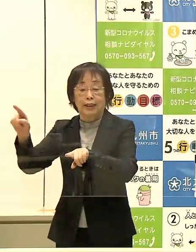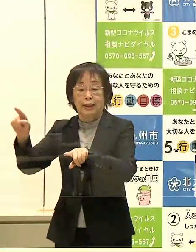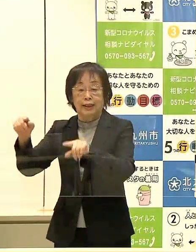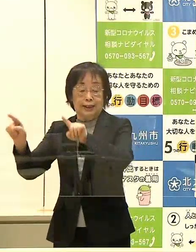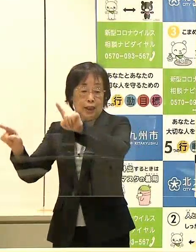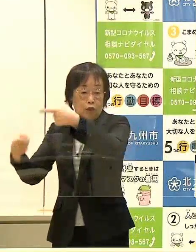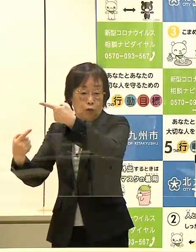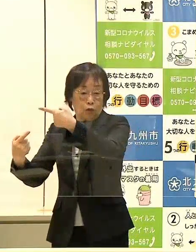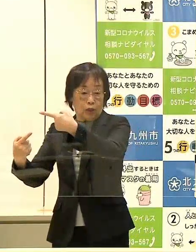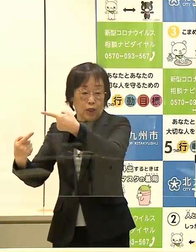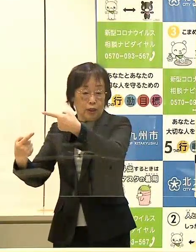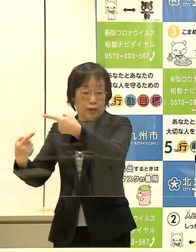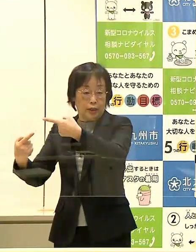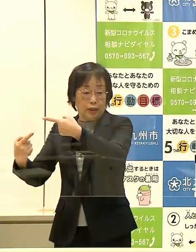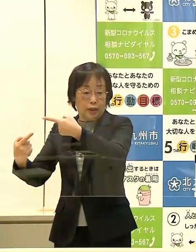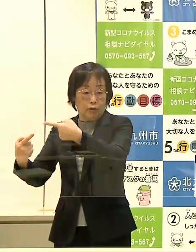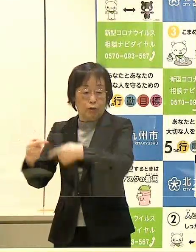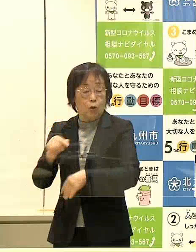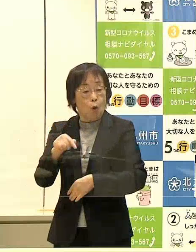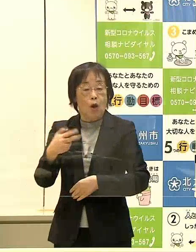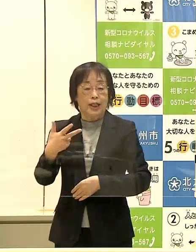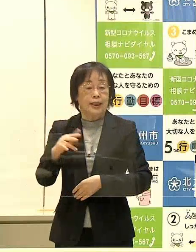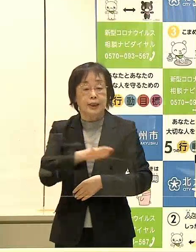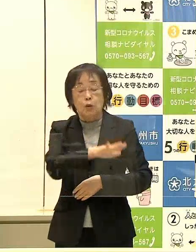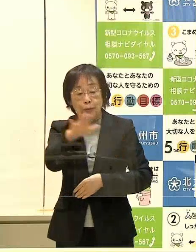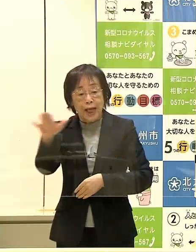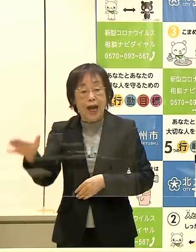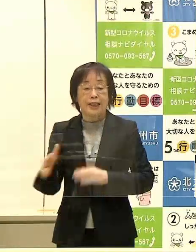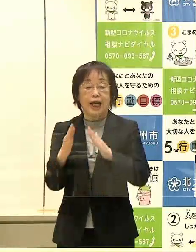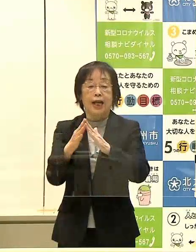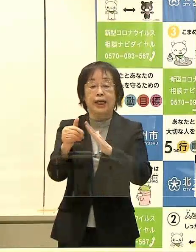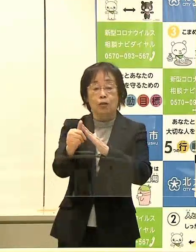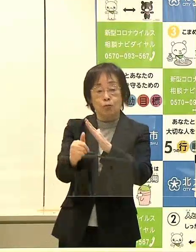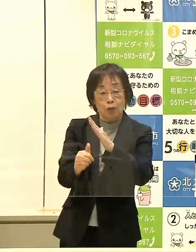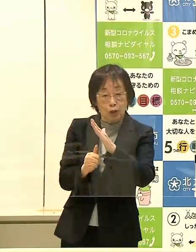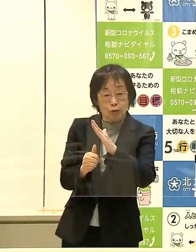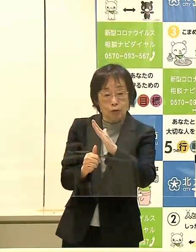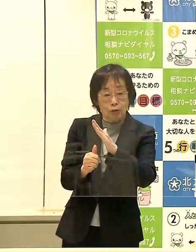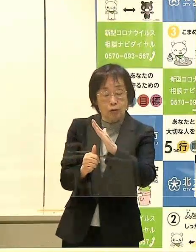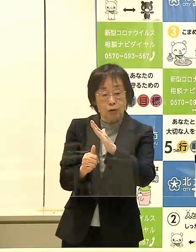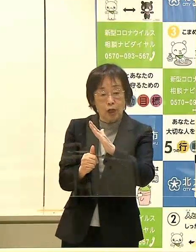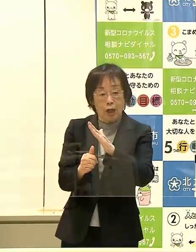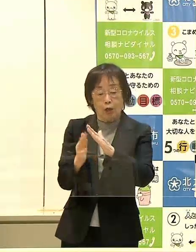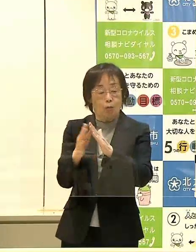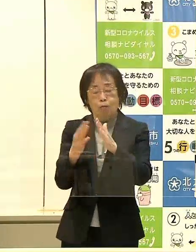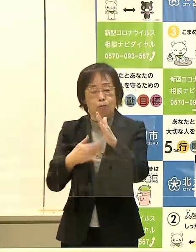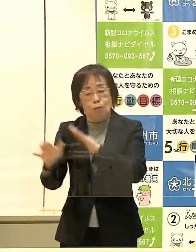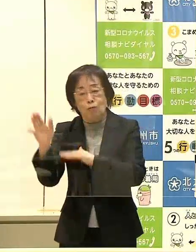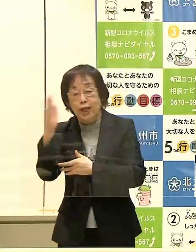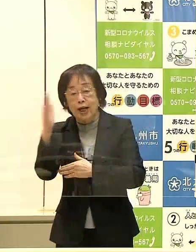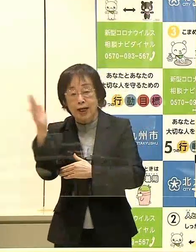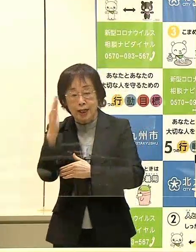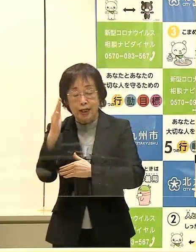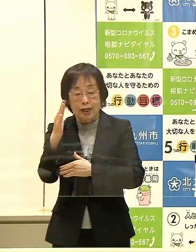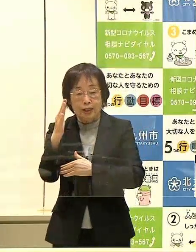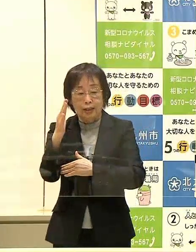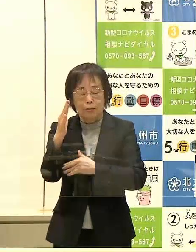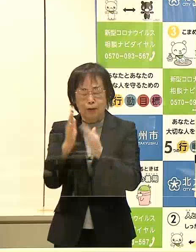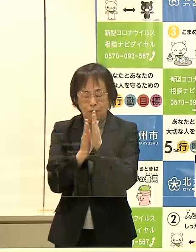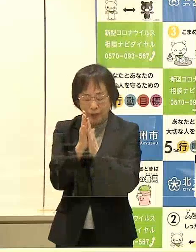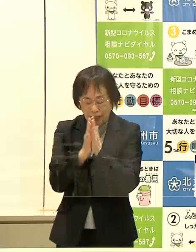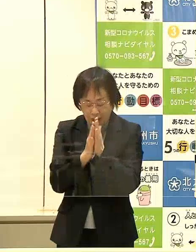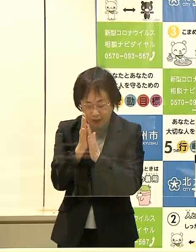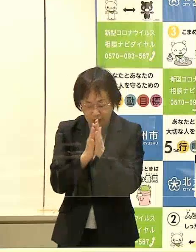市民の皆さんが静かに指定ホームでですね感染状況が落ちずことを願いながら